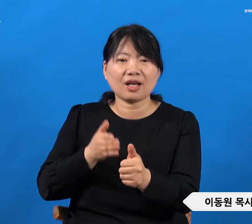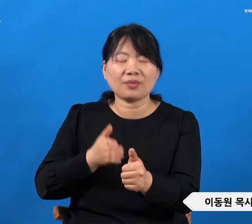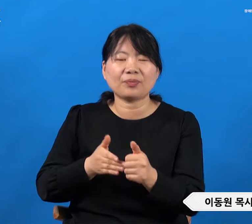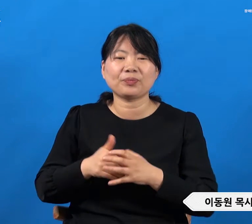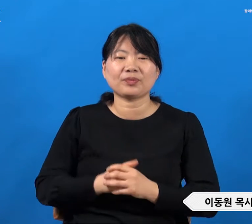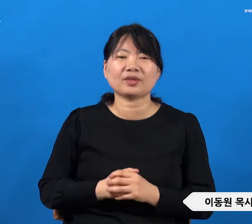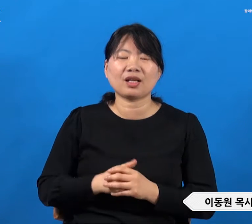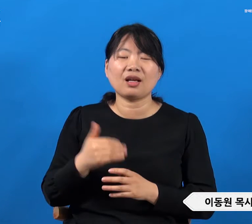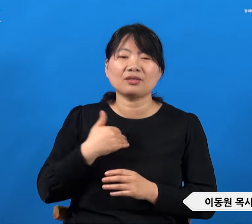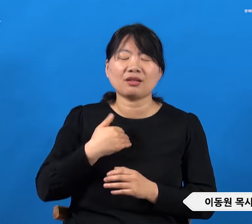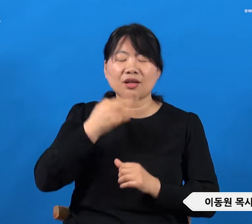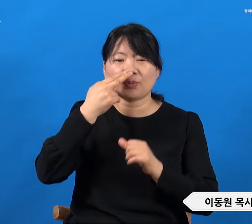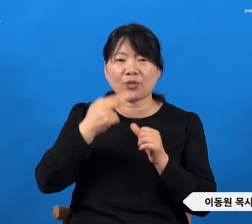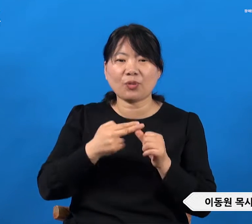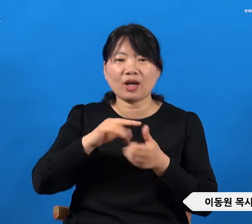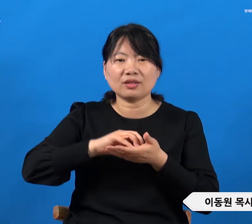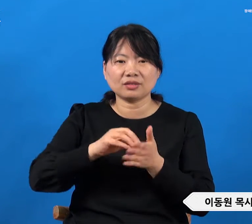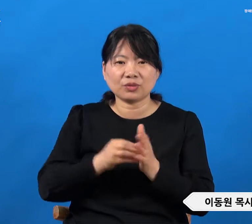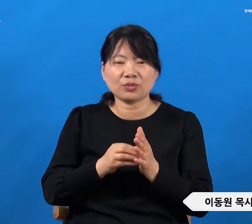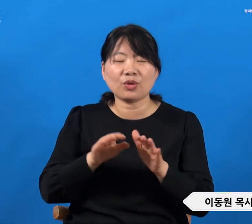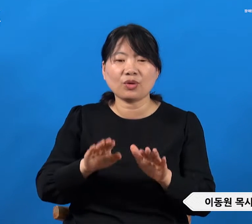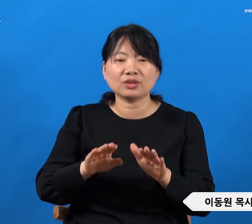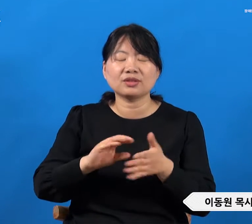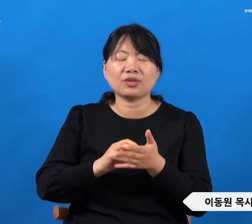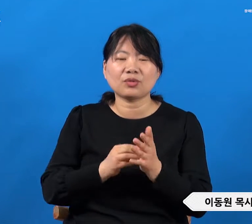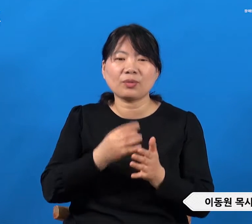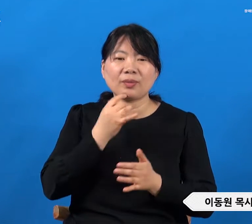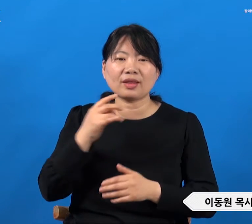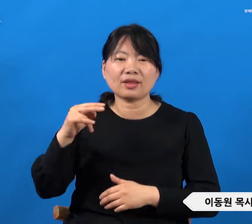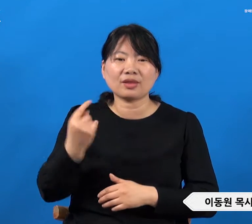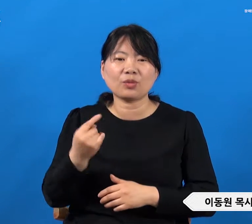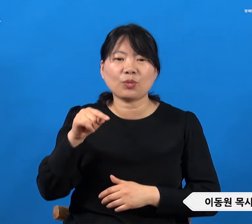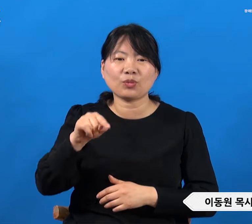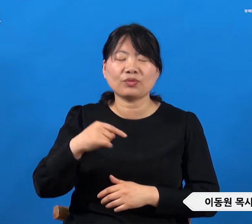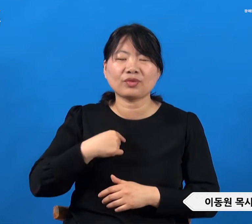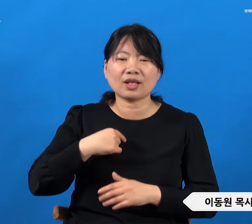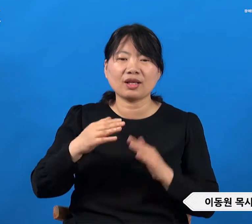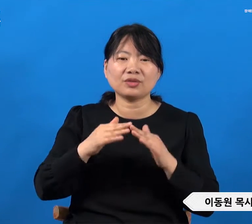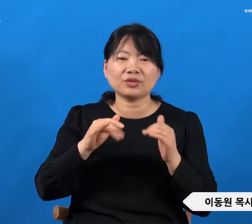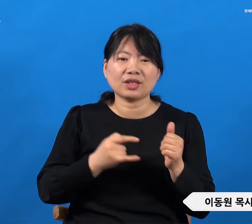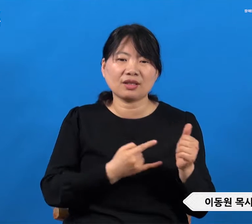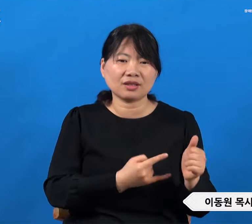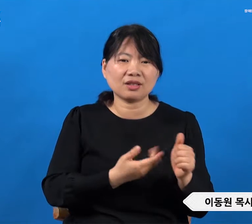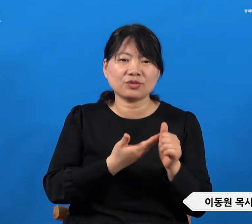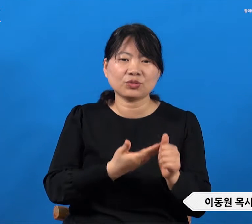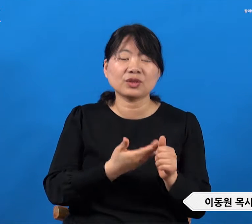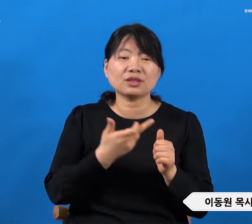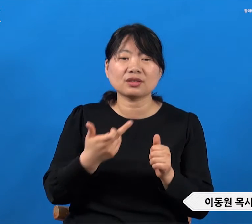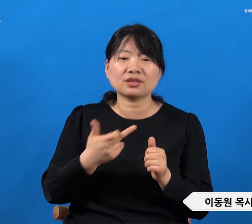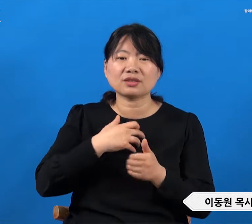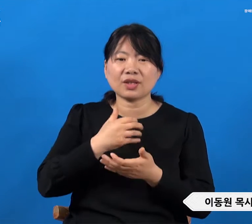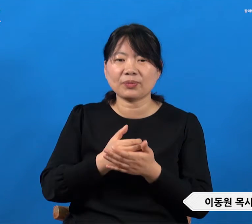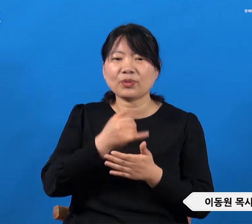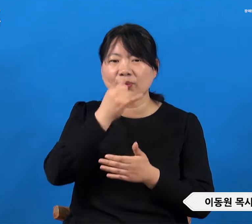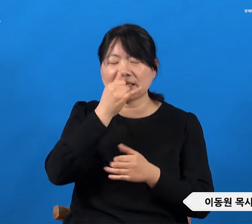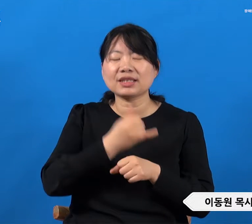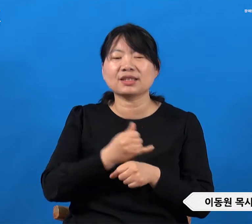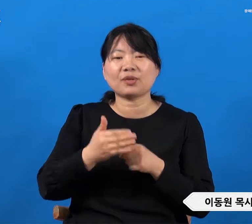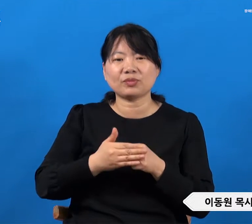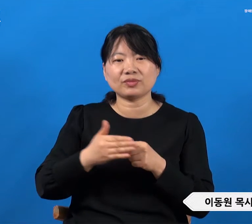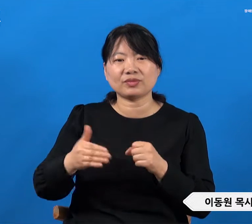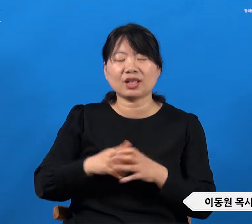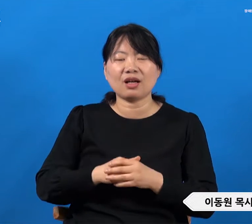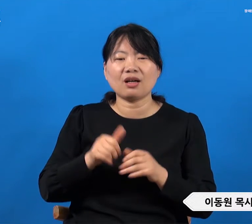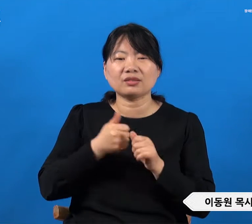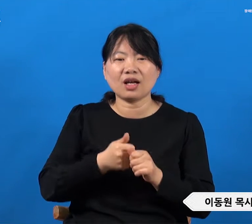시작하십시오. 내가 도전한 그만큼만이라도 그것이 내 이웃에게 주는 커다란 감동이 될 수가 있다는